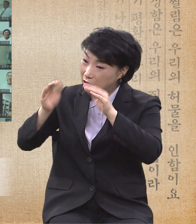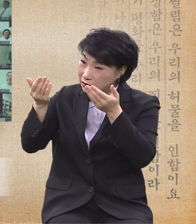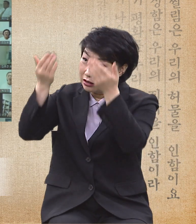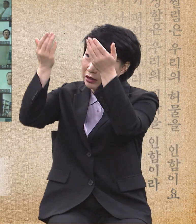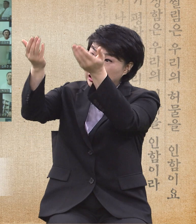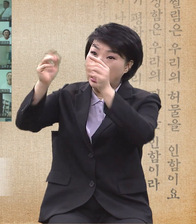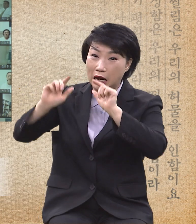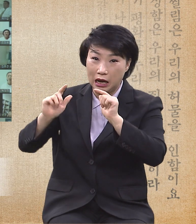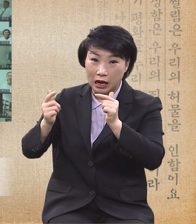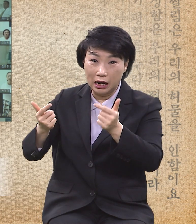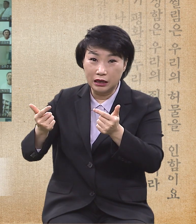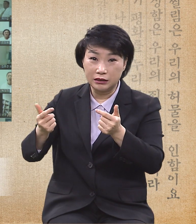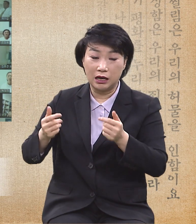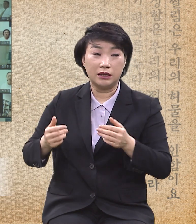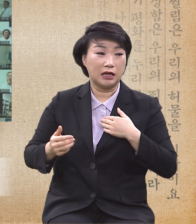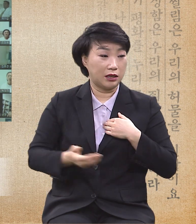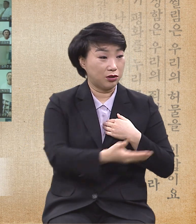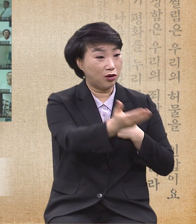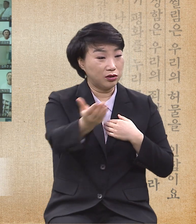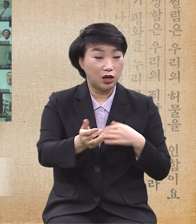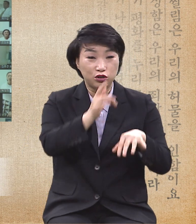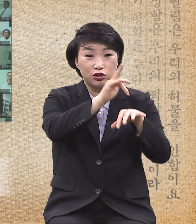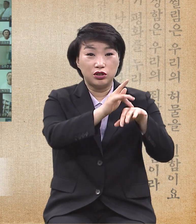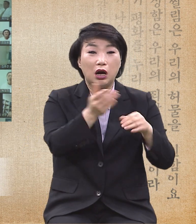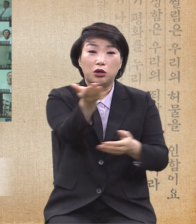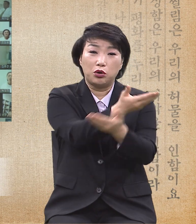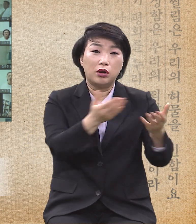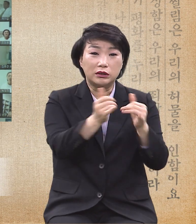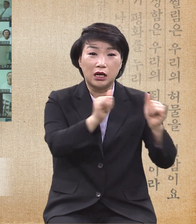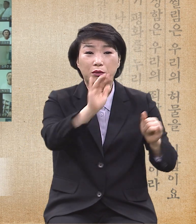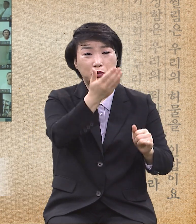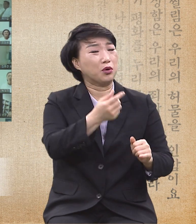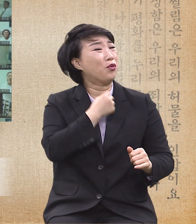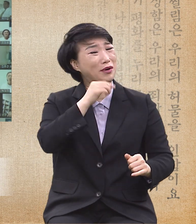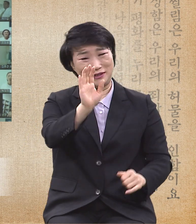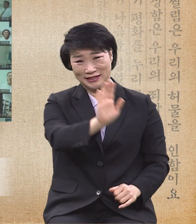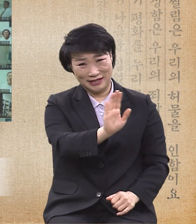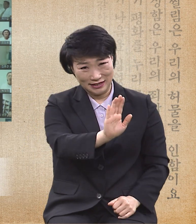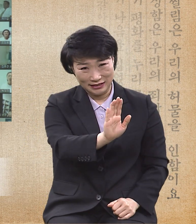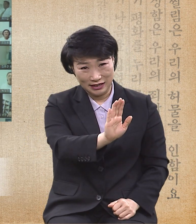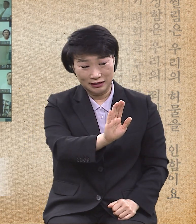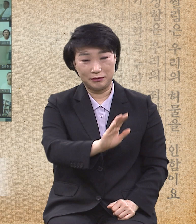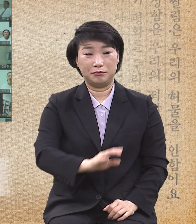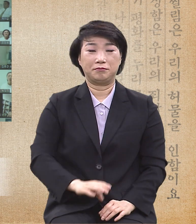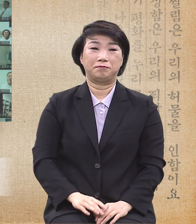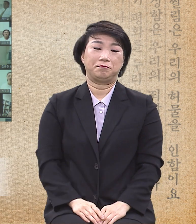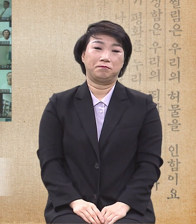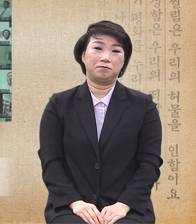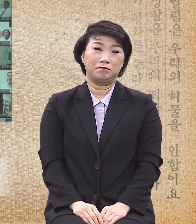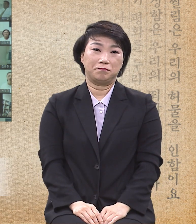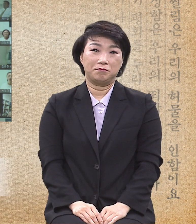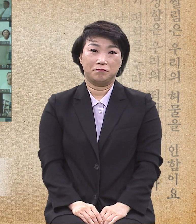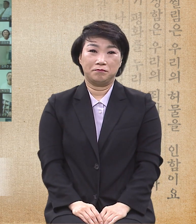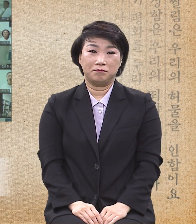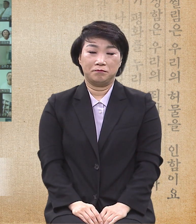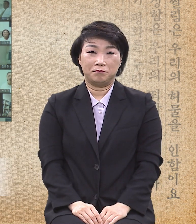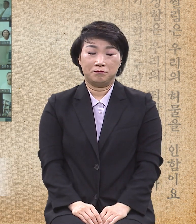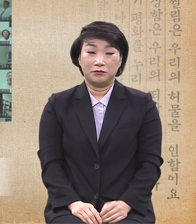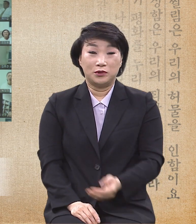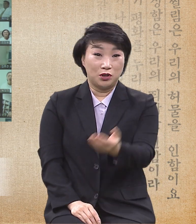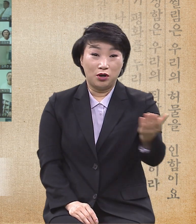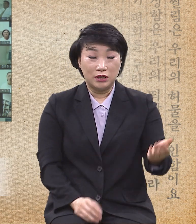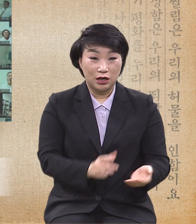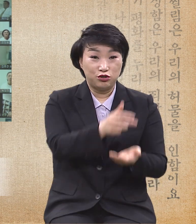것이 아니니 나는 너희가 귀신과 교제하는 자가 되기를 원치 아니하노라.